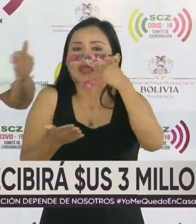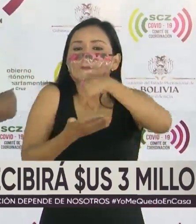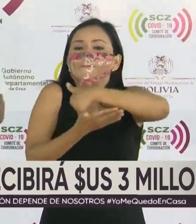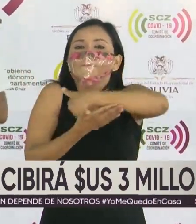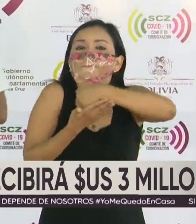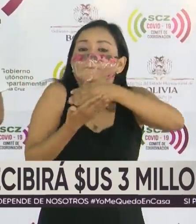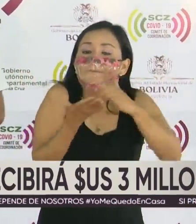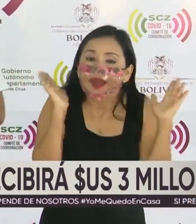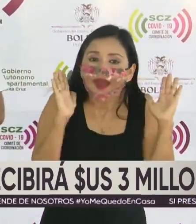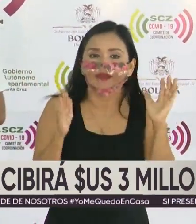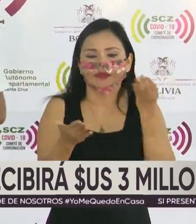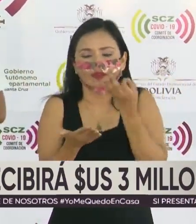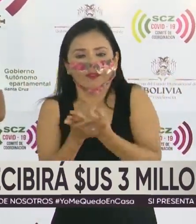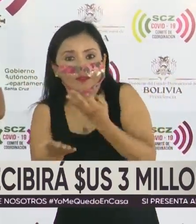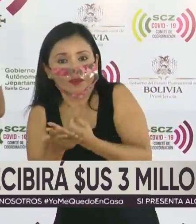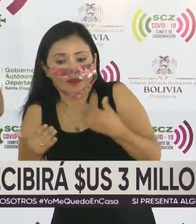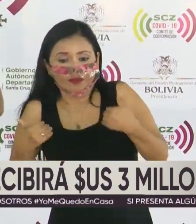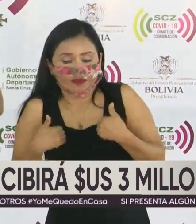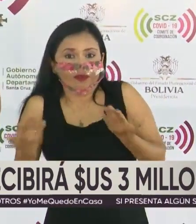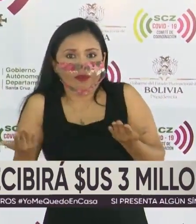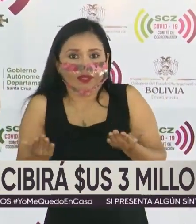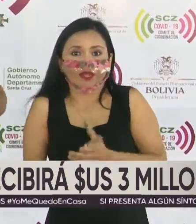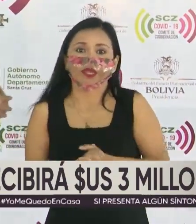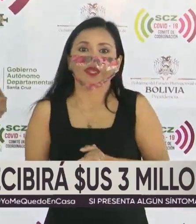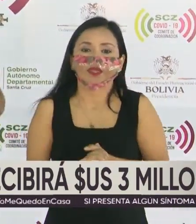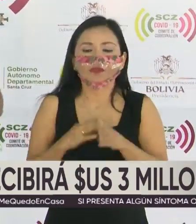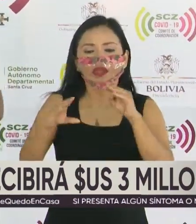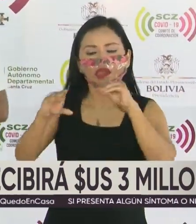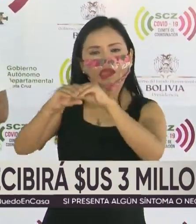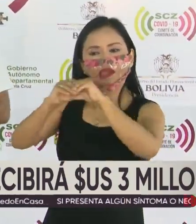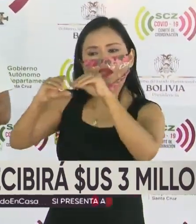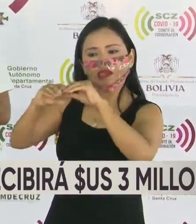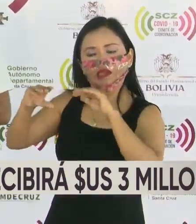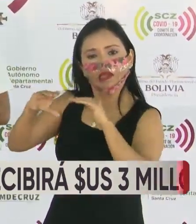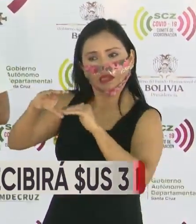parcialmente los fondos que teníamos acumulados durante estos 4 años y medio.